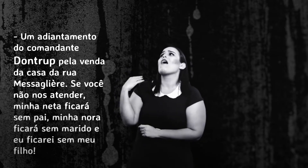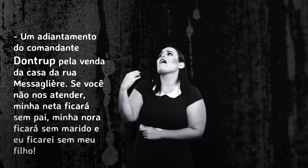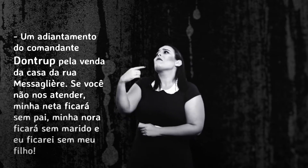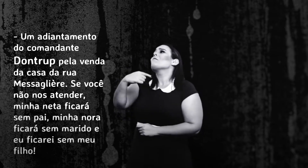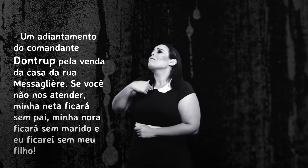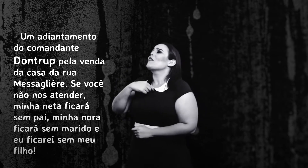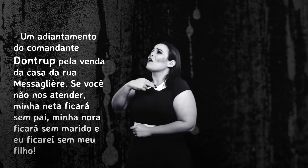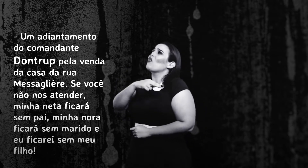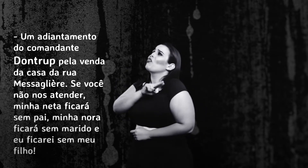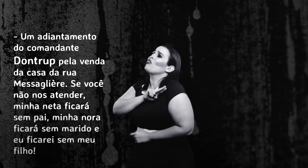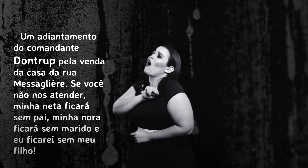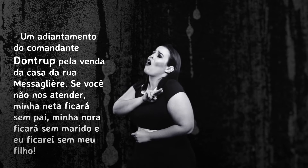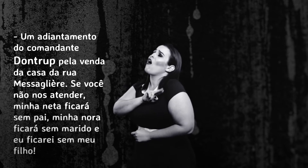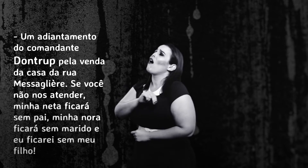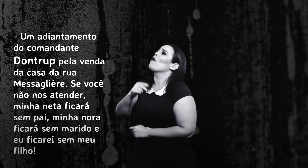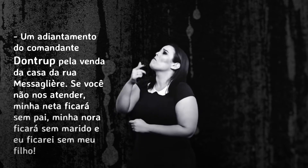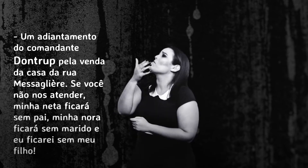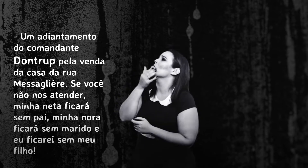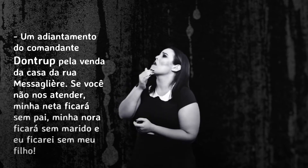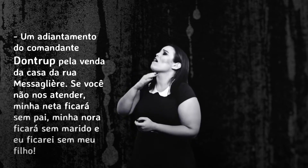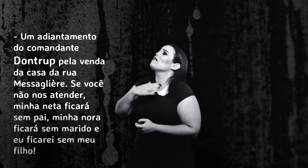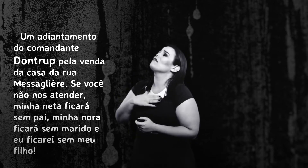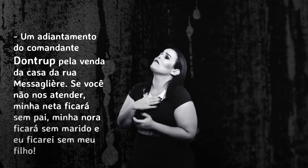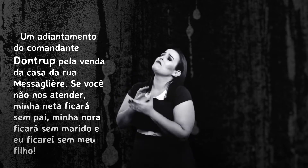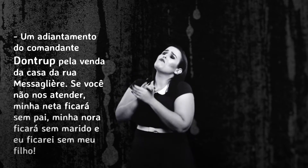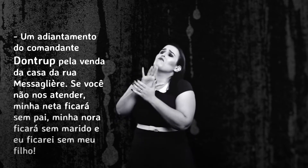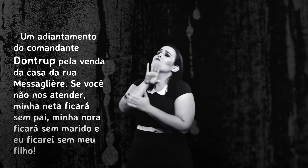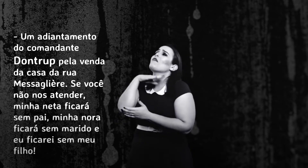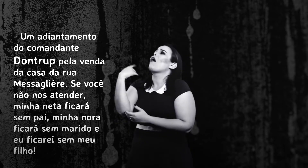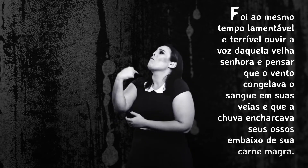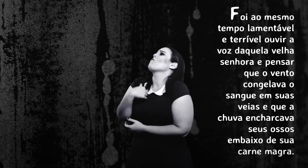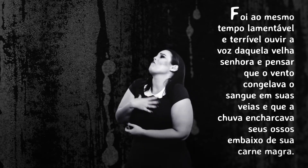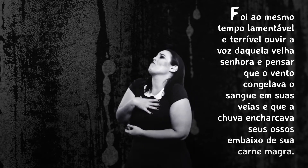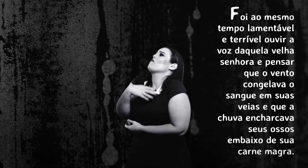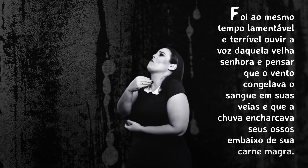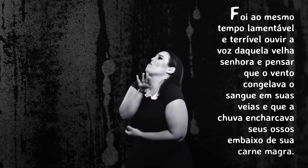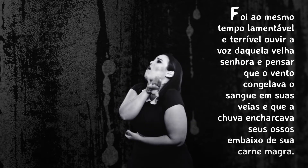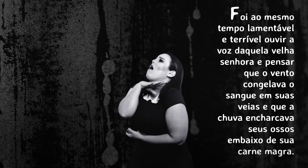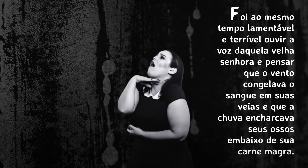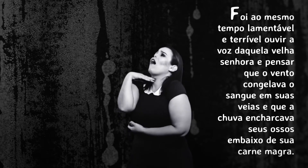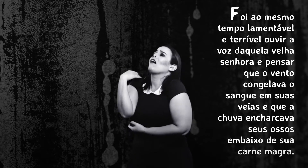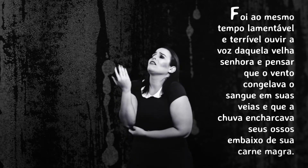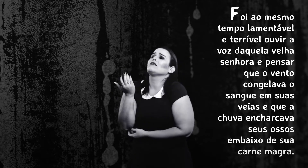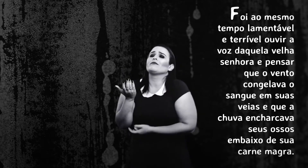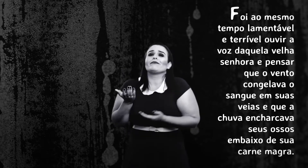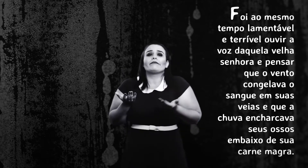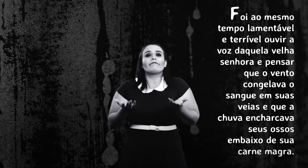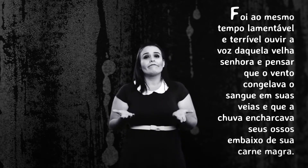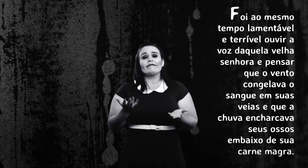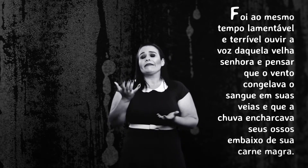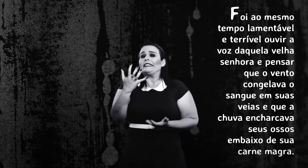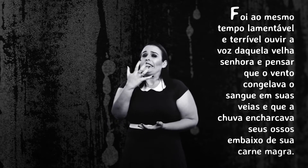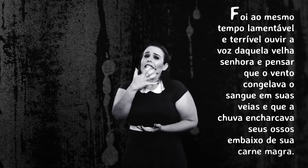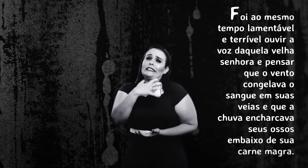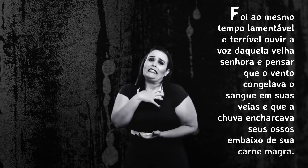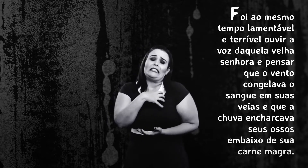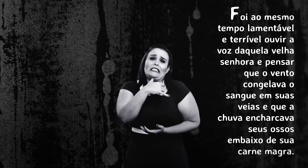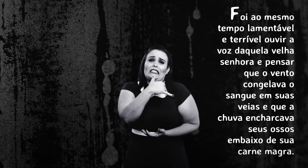sem marido. E eu ficarei sem meu filho. Foi ao mesmo tempo lamentável e terrível ouvir a voz daquela